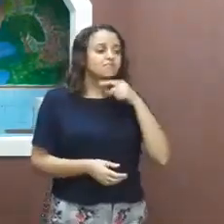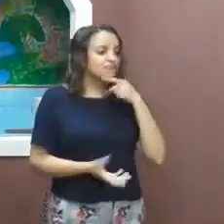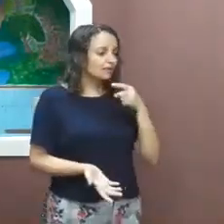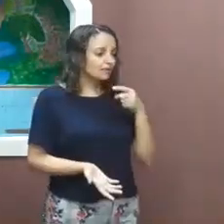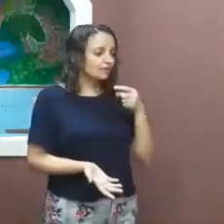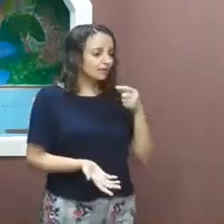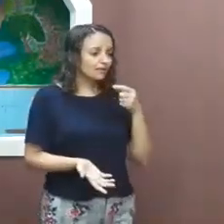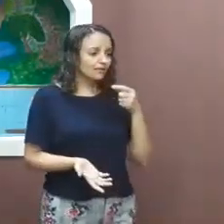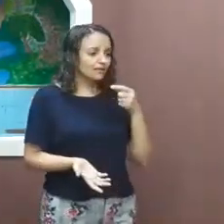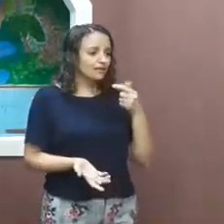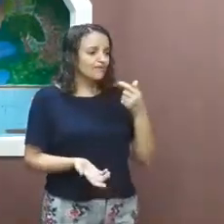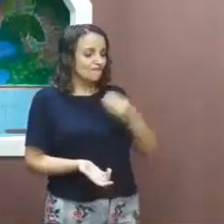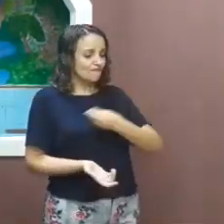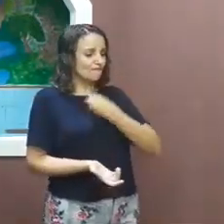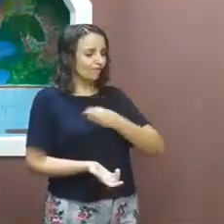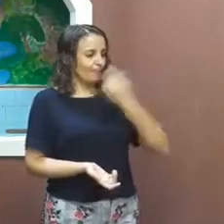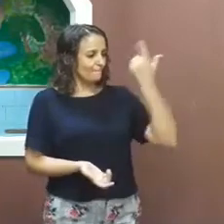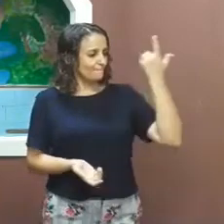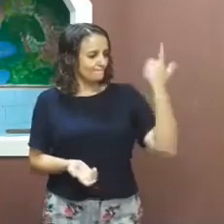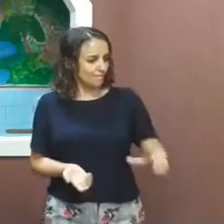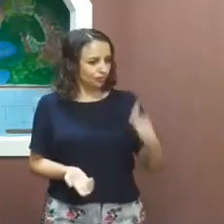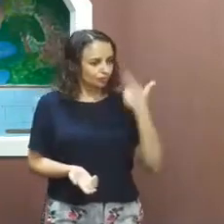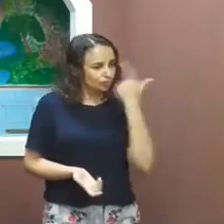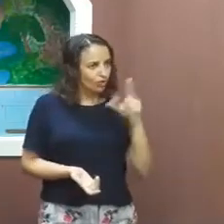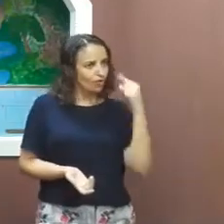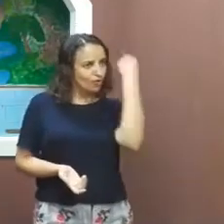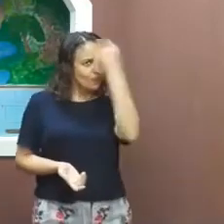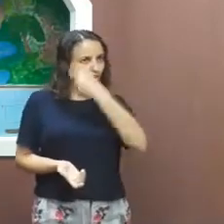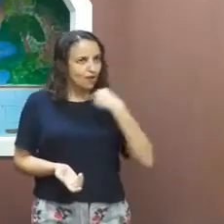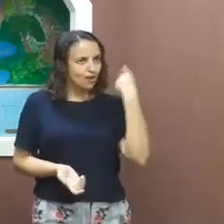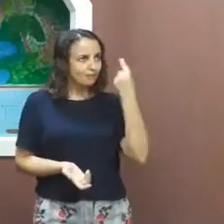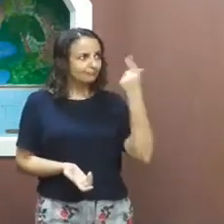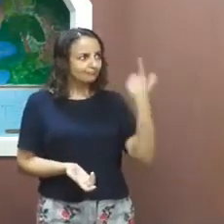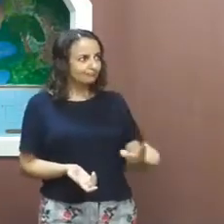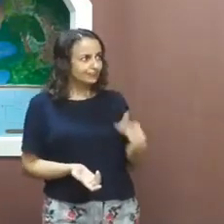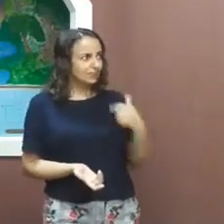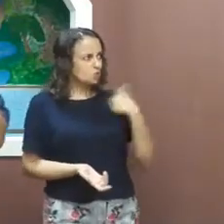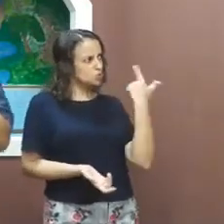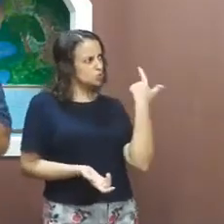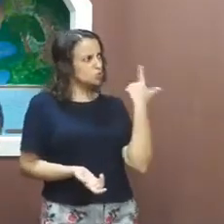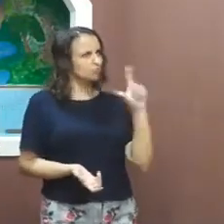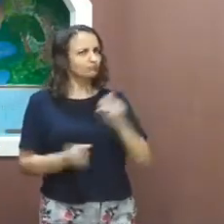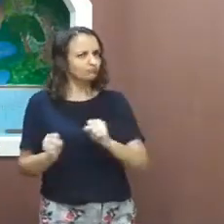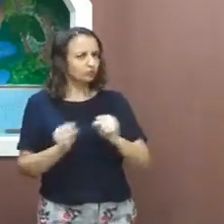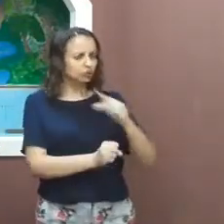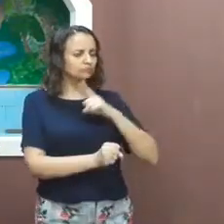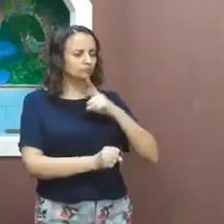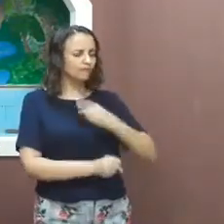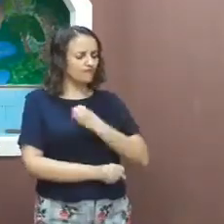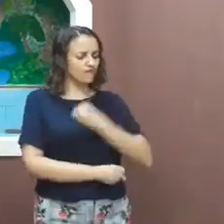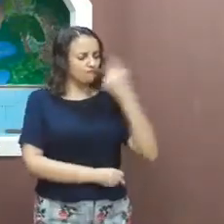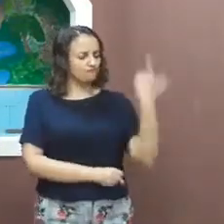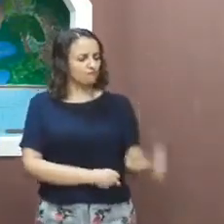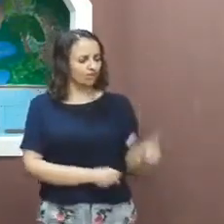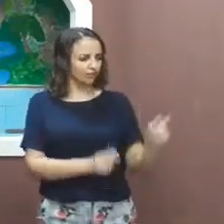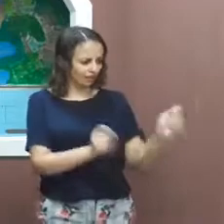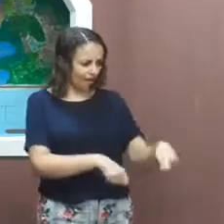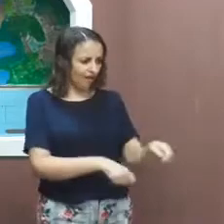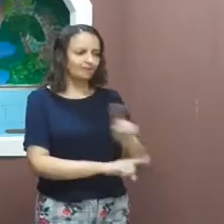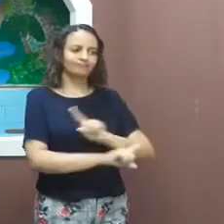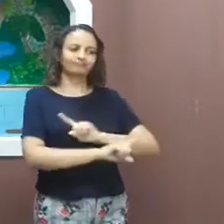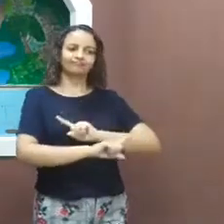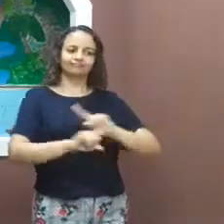vida? Alguém consegue? Alguém já conseguiu? Não. Então, nós precisamos buscar a